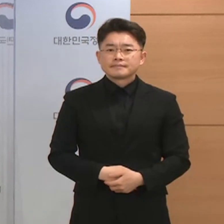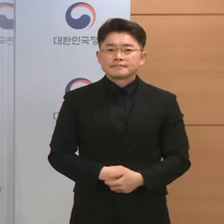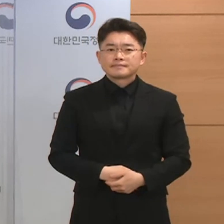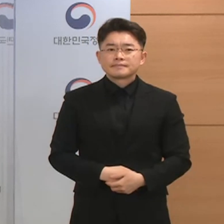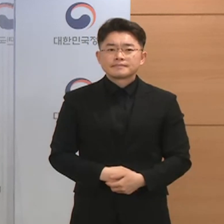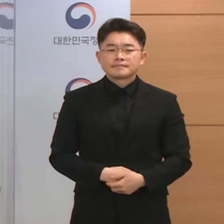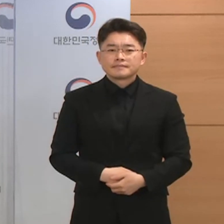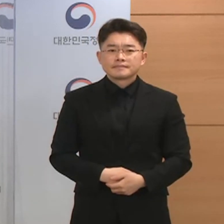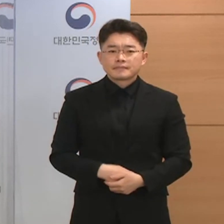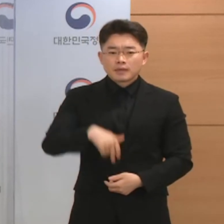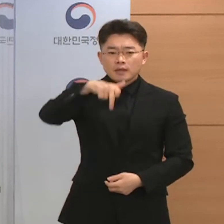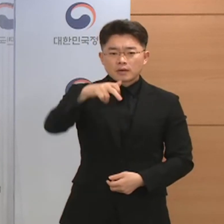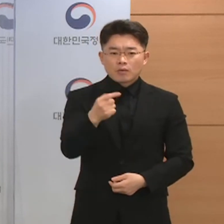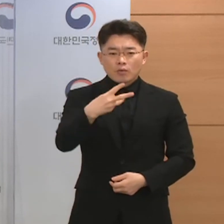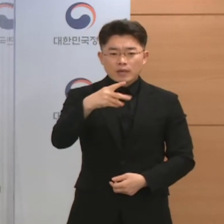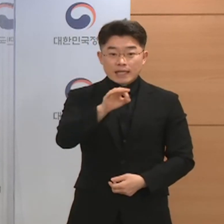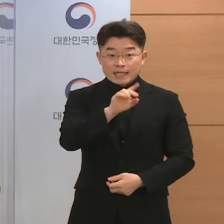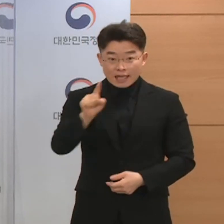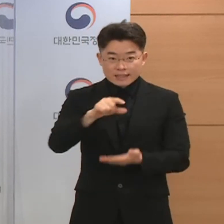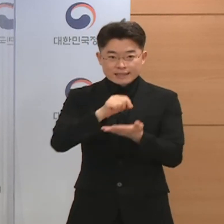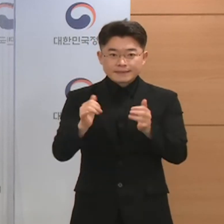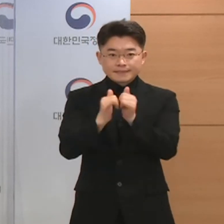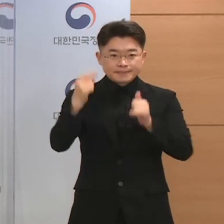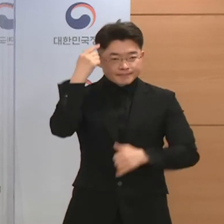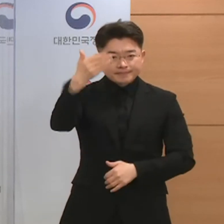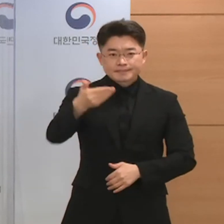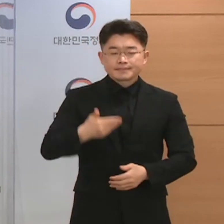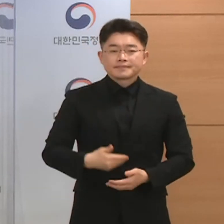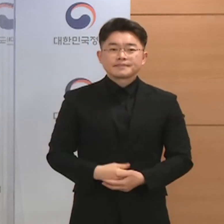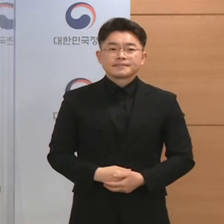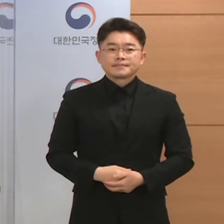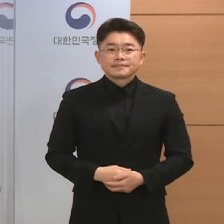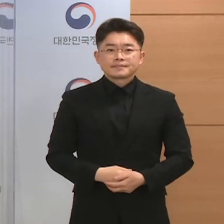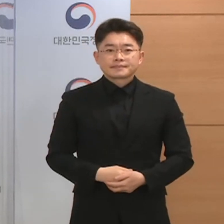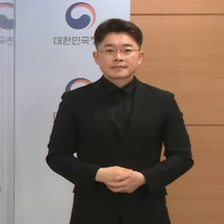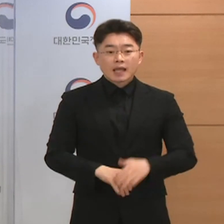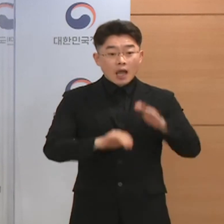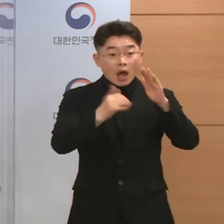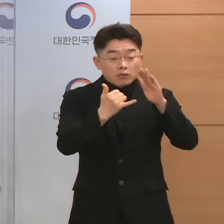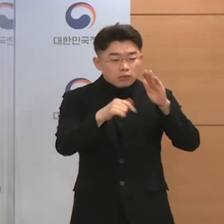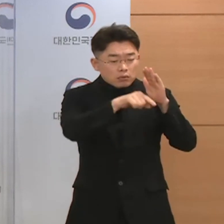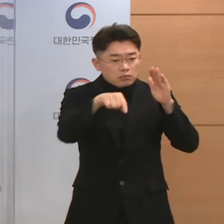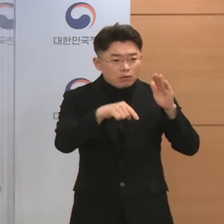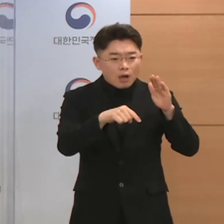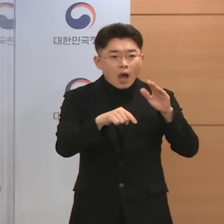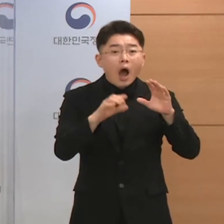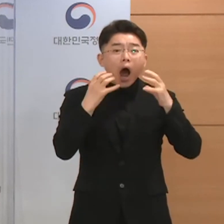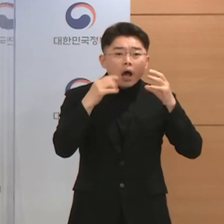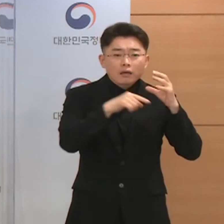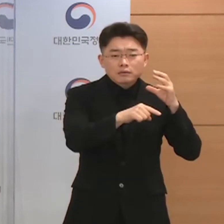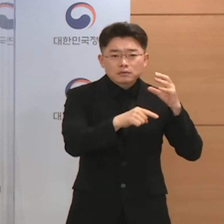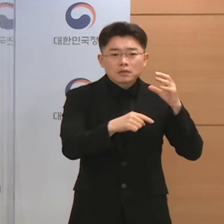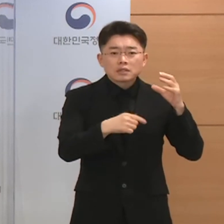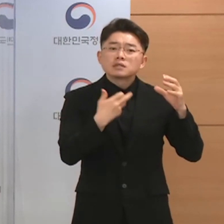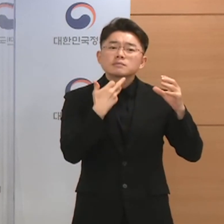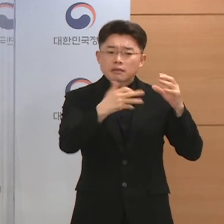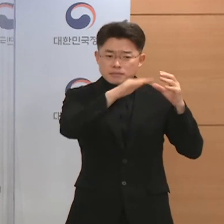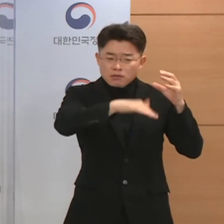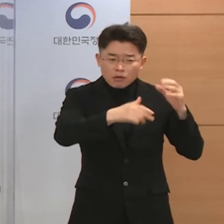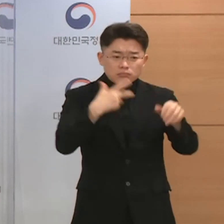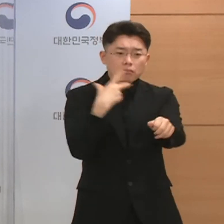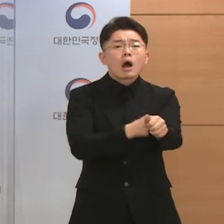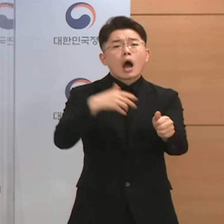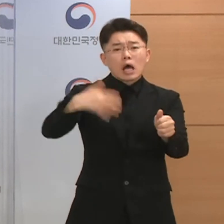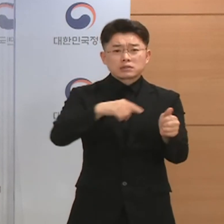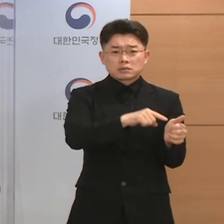네, 코리아 헤럴드 김아린 기자님 질의입니다. 가족 모임의 경우 소아 청소년은 아직 접종 대상에 포함되지 않는데